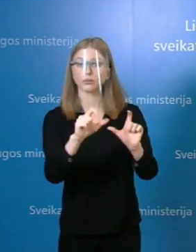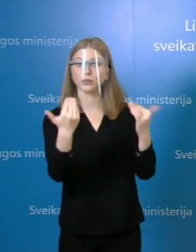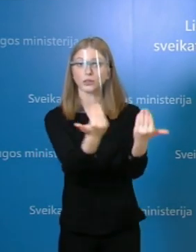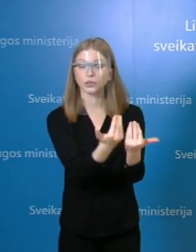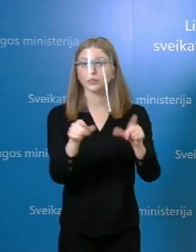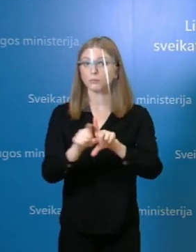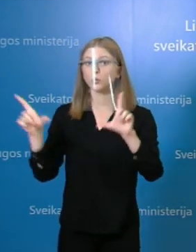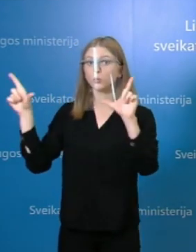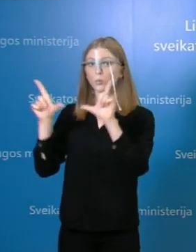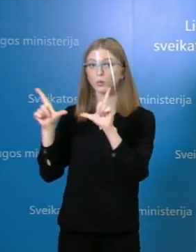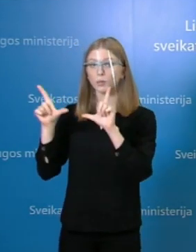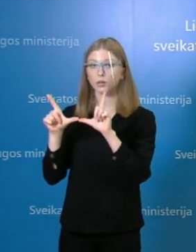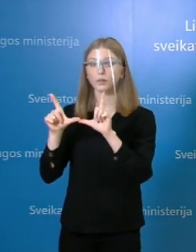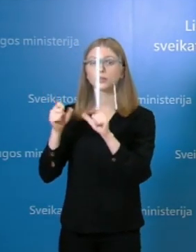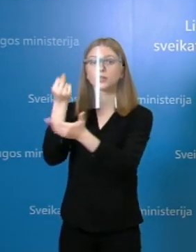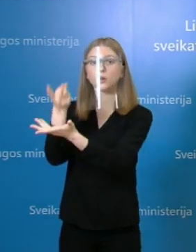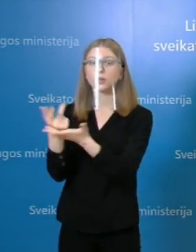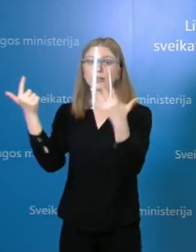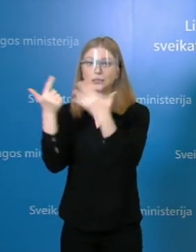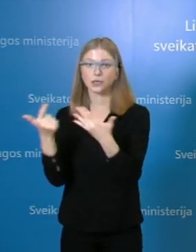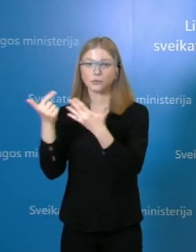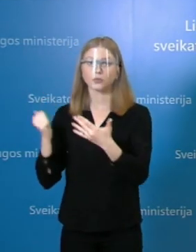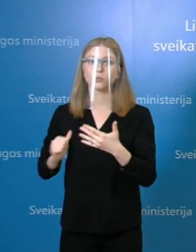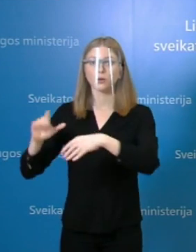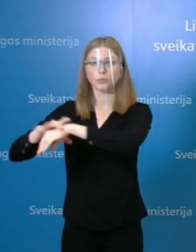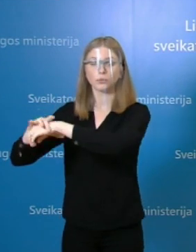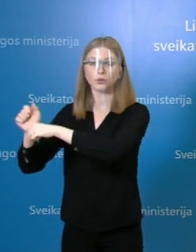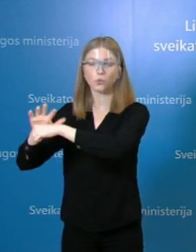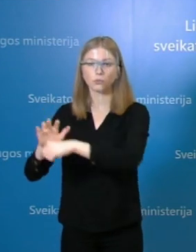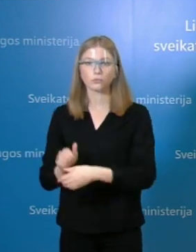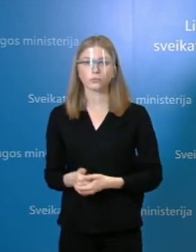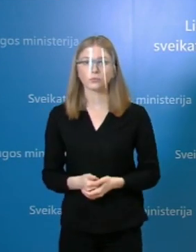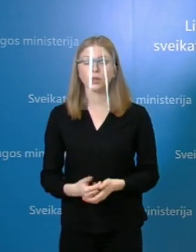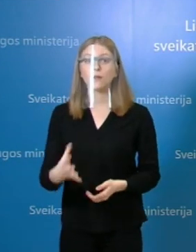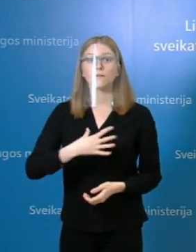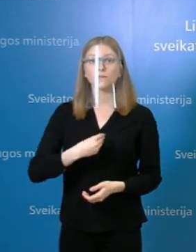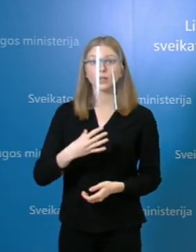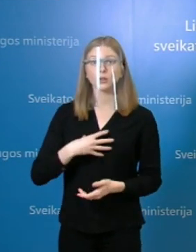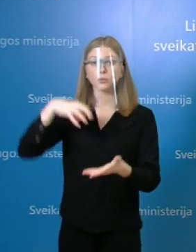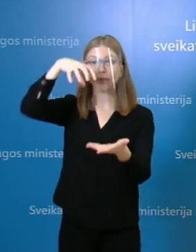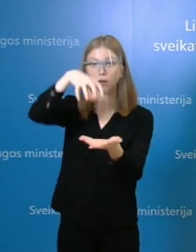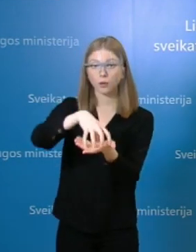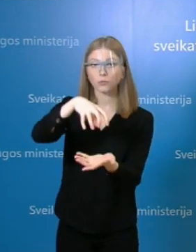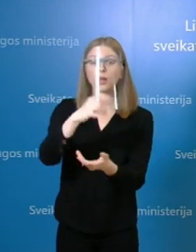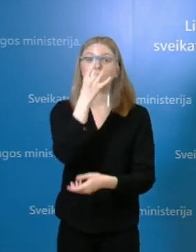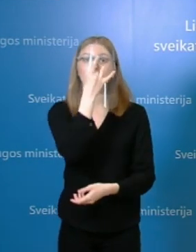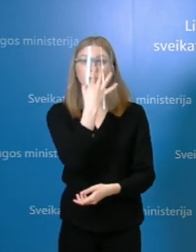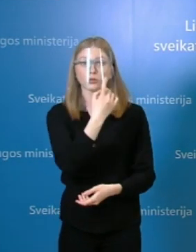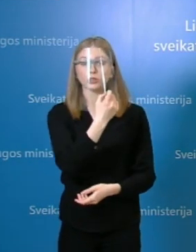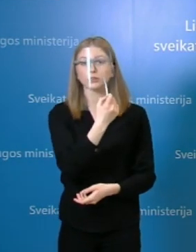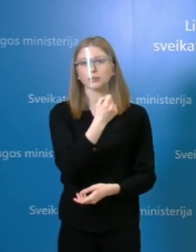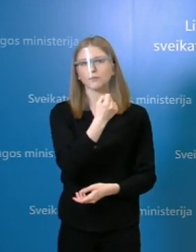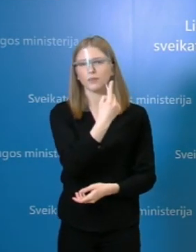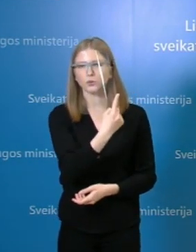ligoninėje 7 asmenys. Na ir taip pat Vilniaus departamentas gegužės 9 ir 11 dienomis